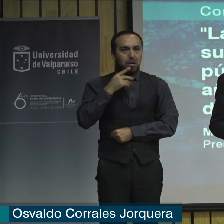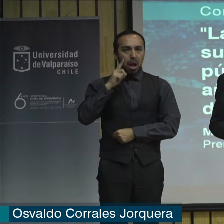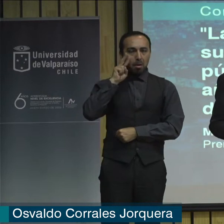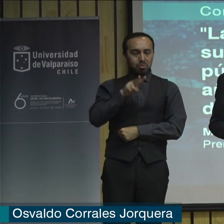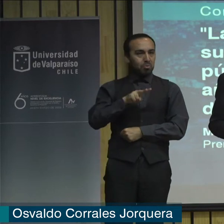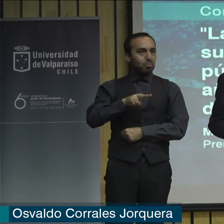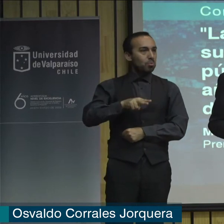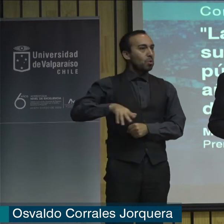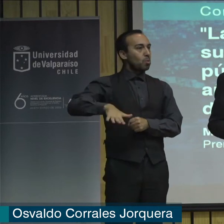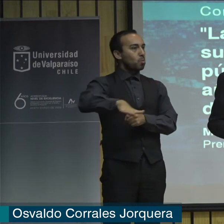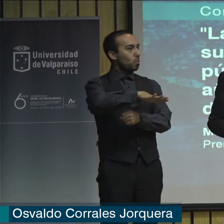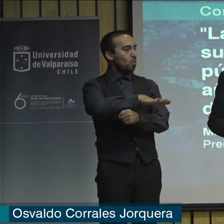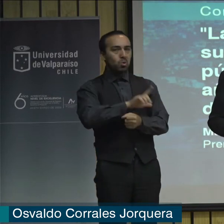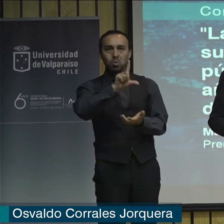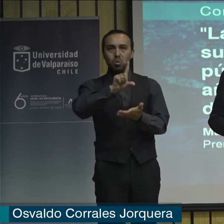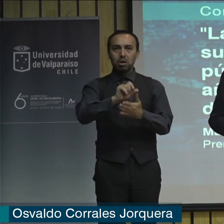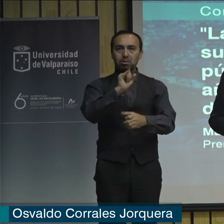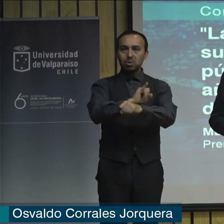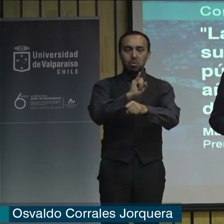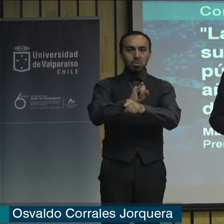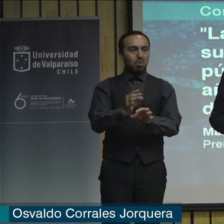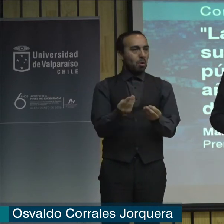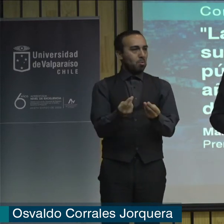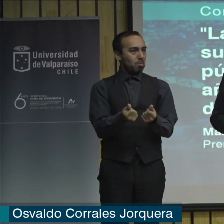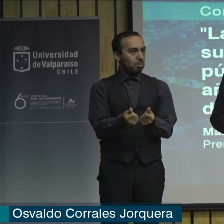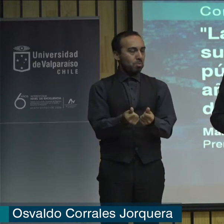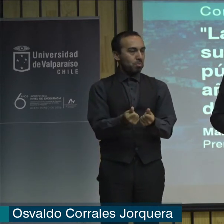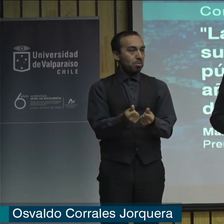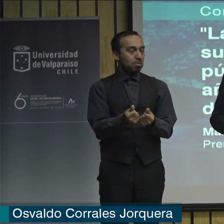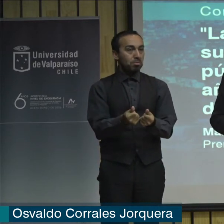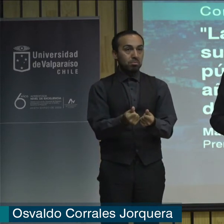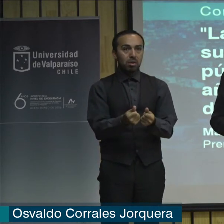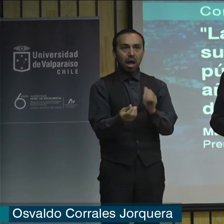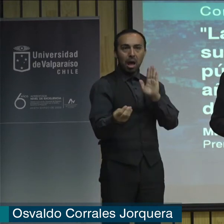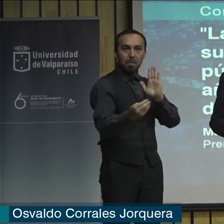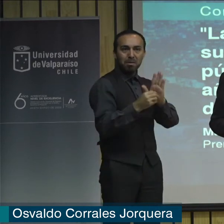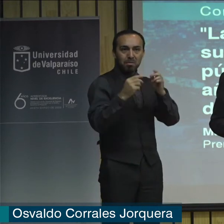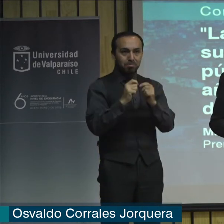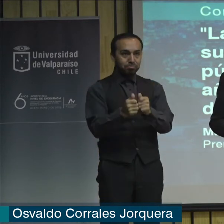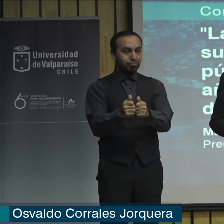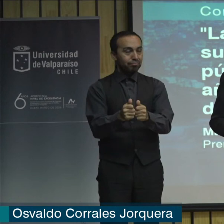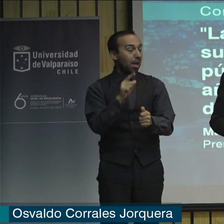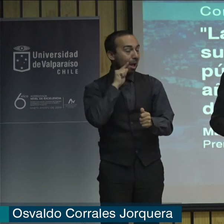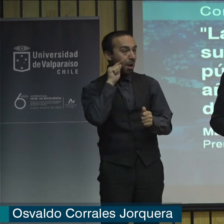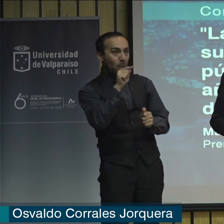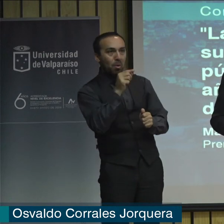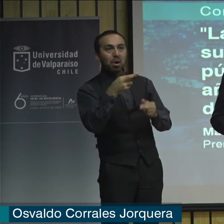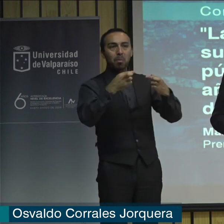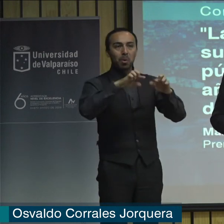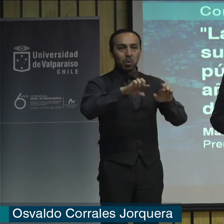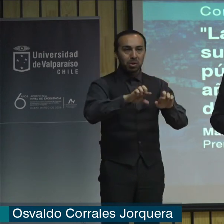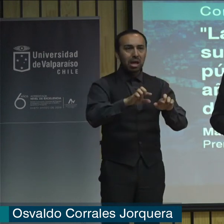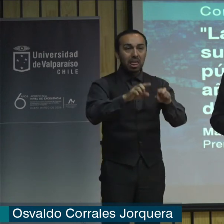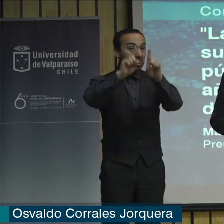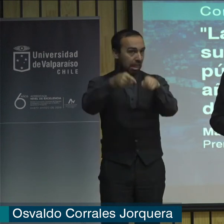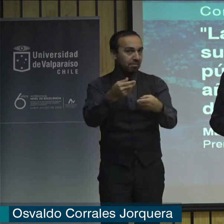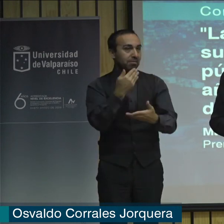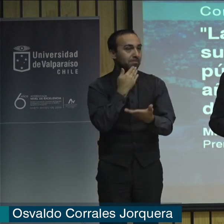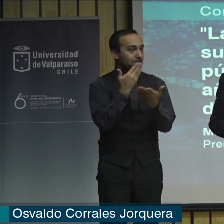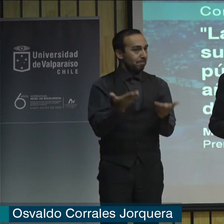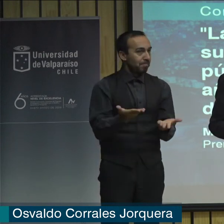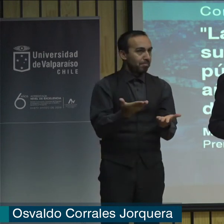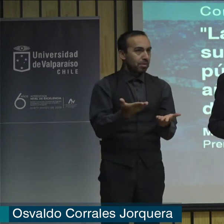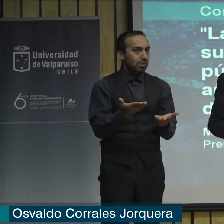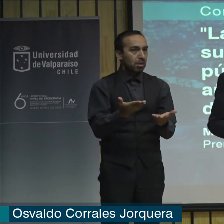el cual concretar sus aspiraciones nuestro sello de calidad puede ser una oportunidad y debe ser una oportunidad que